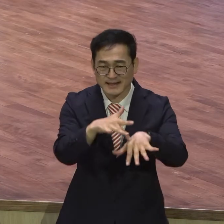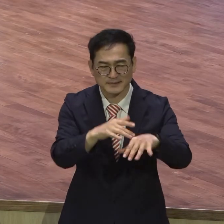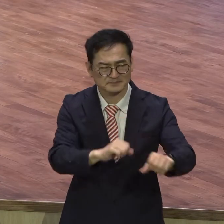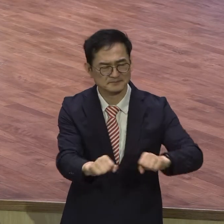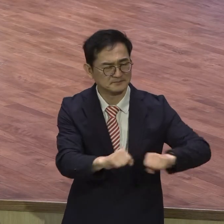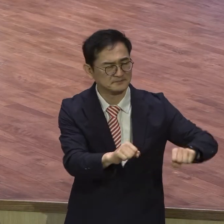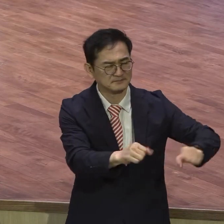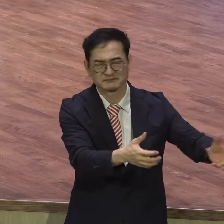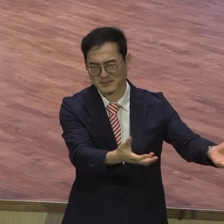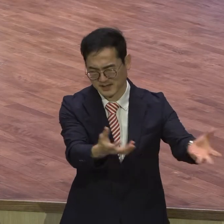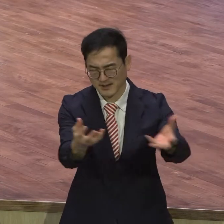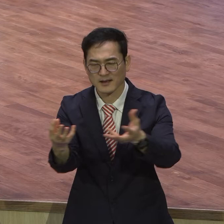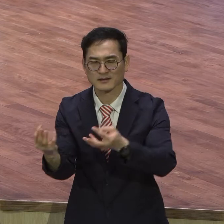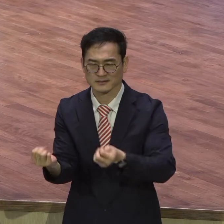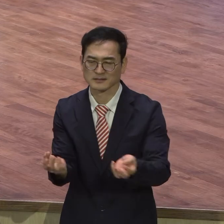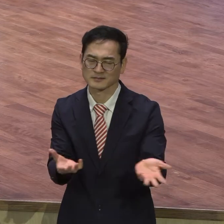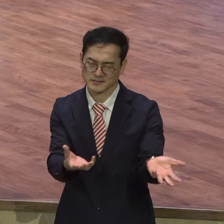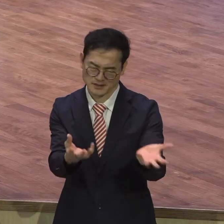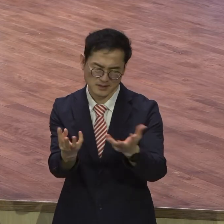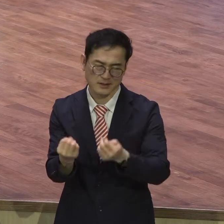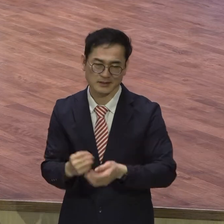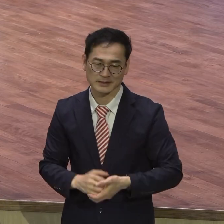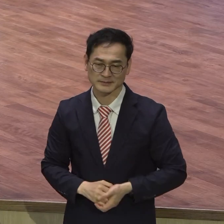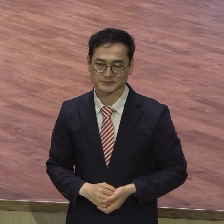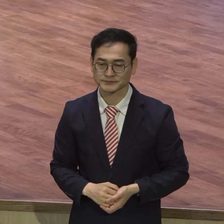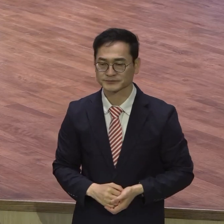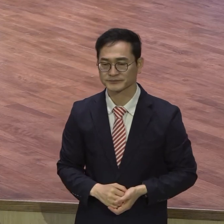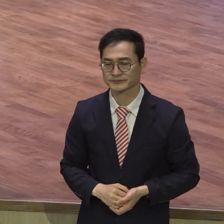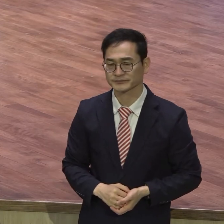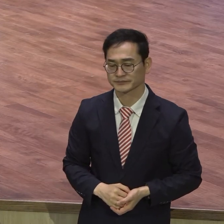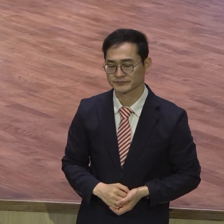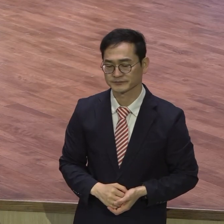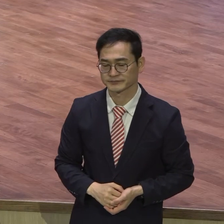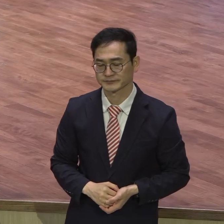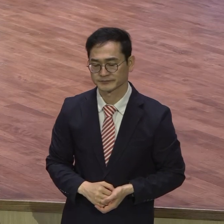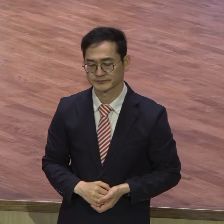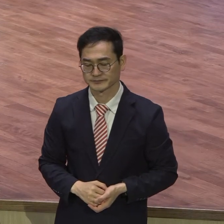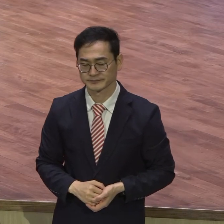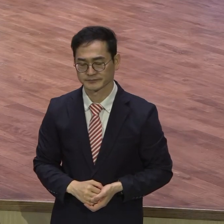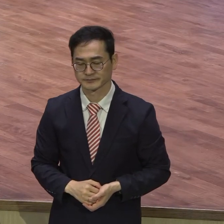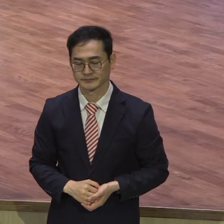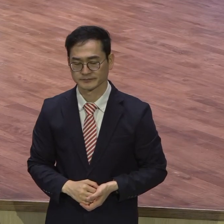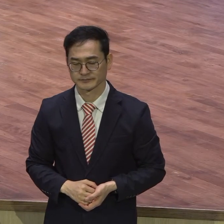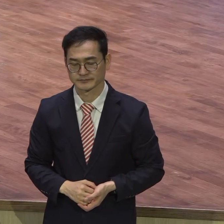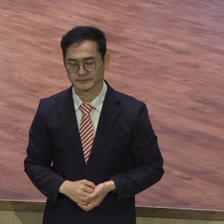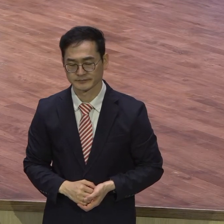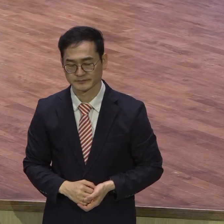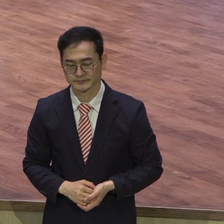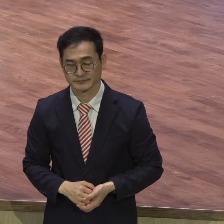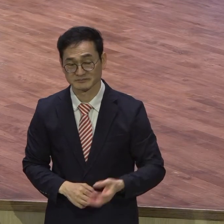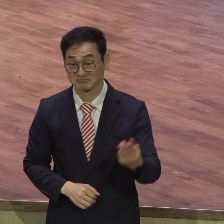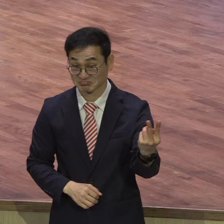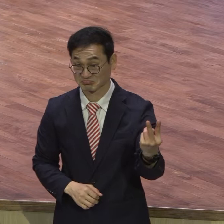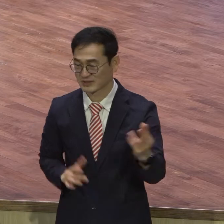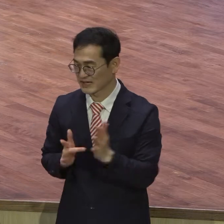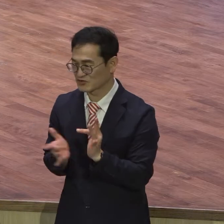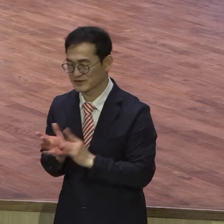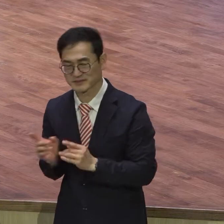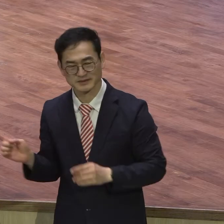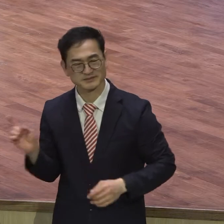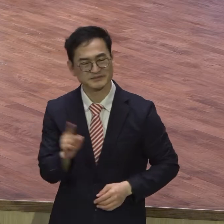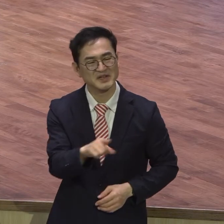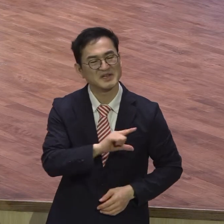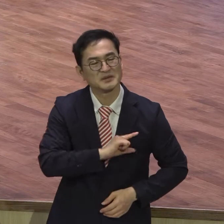영적 실체들입니다 본문 29질에 보면 예수님이 향해 귀신 들린 자가 소리질 이렇게 말합니다